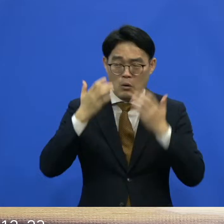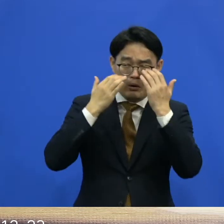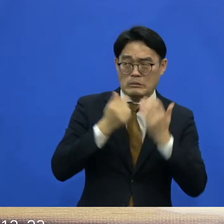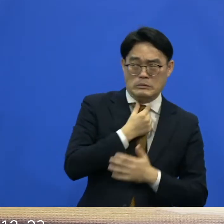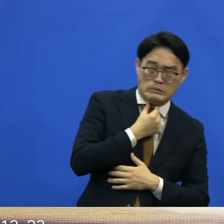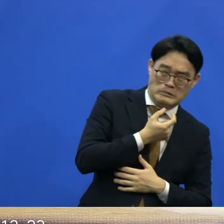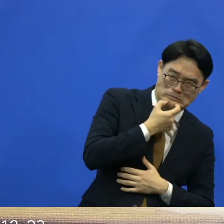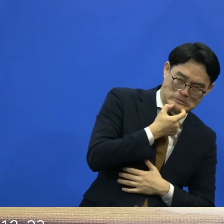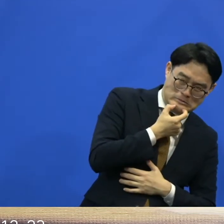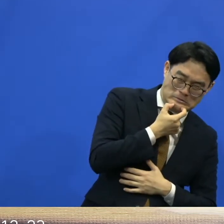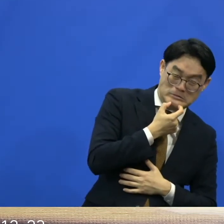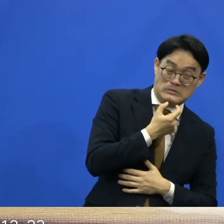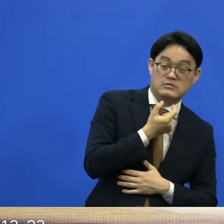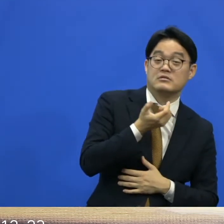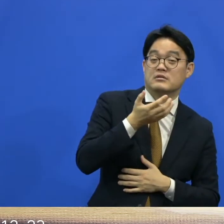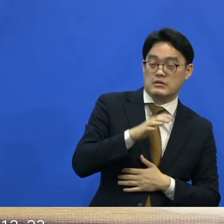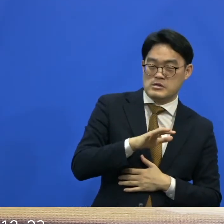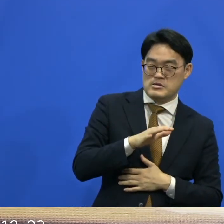단련은 혹독합니다.